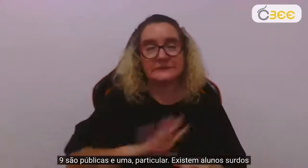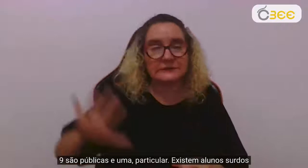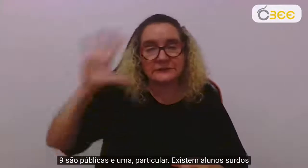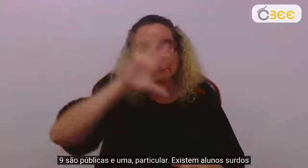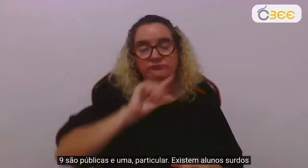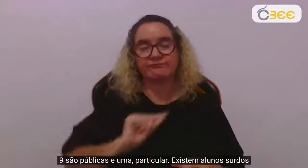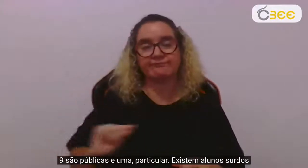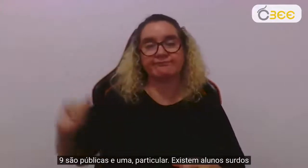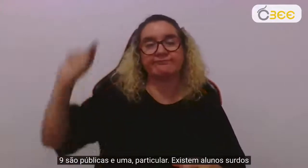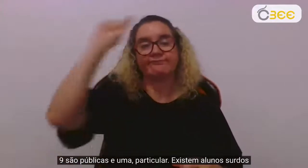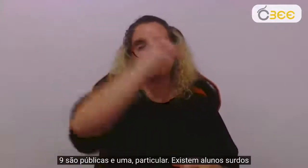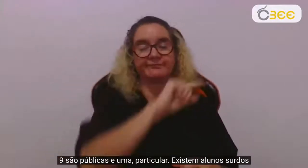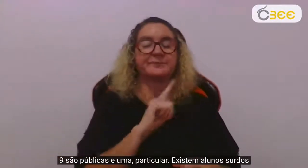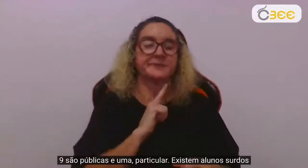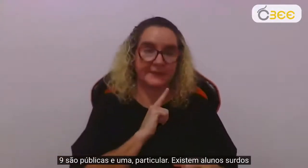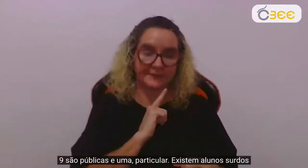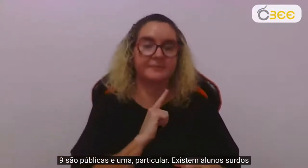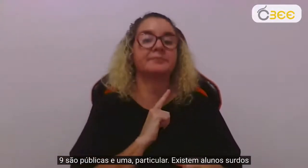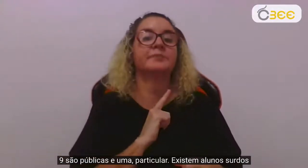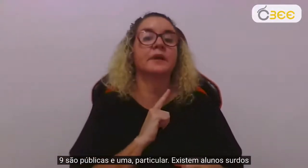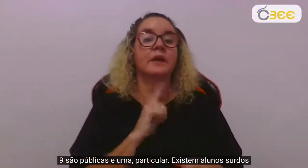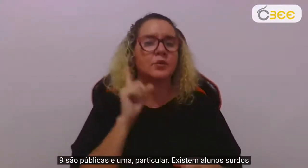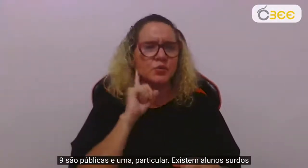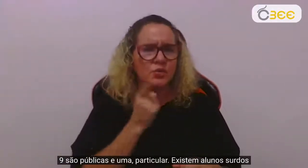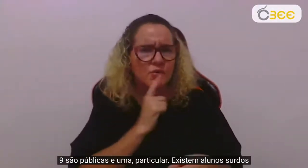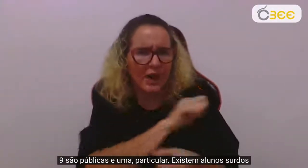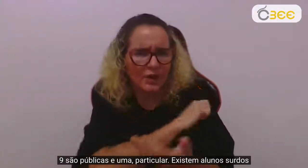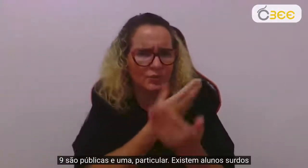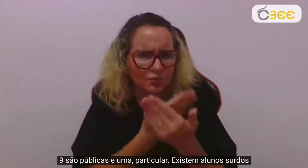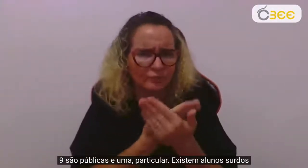são públicas e uma particular.